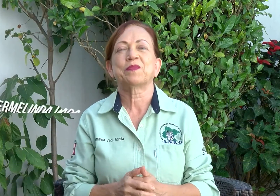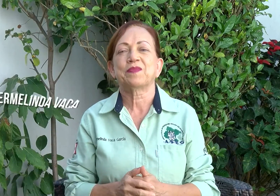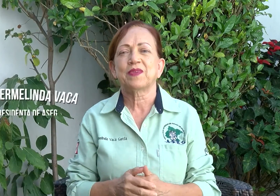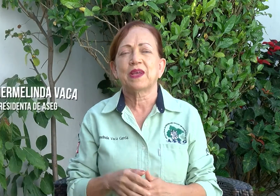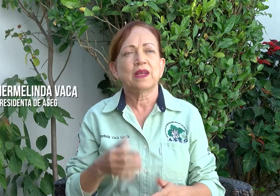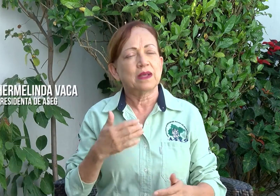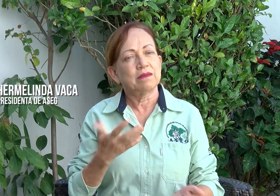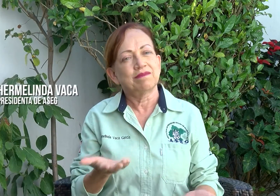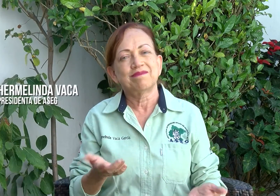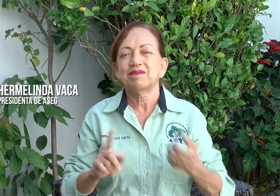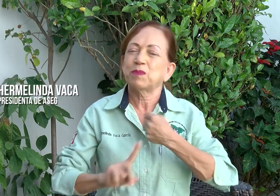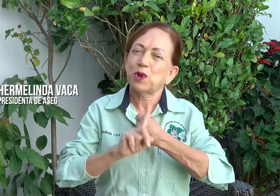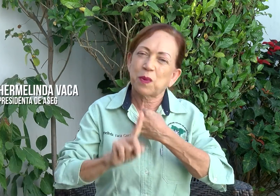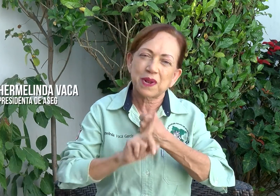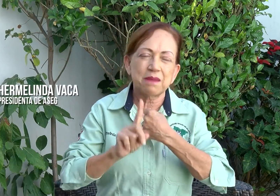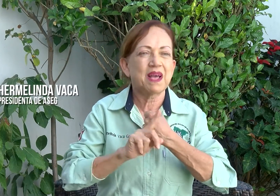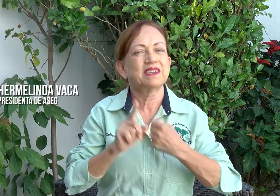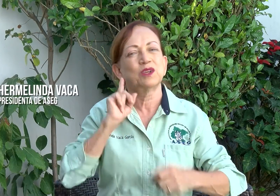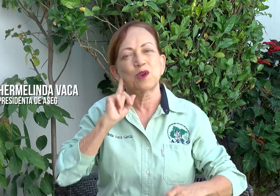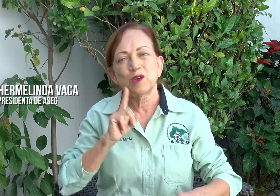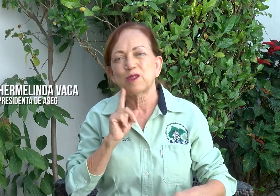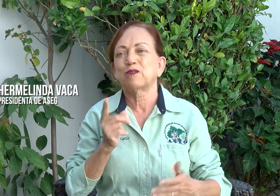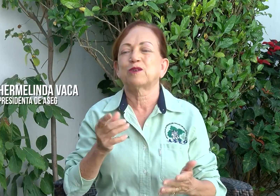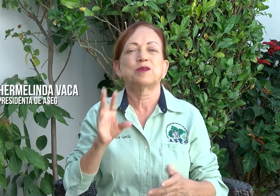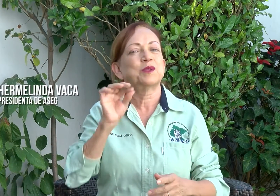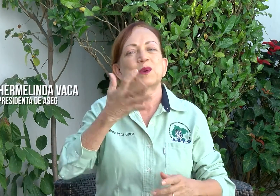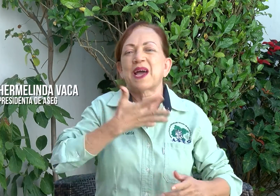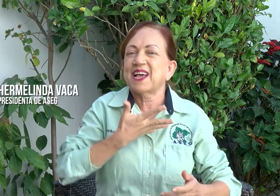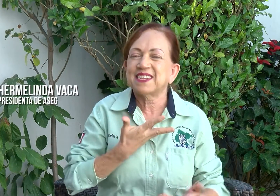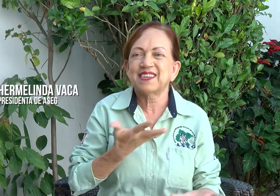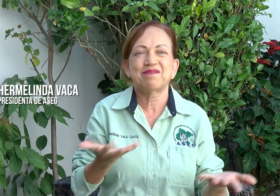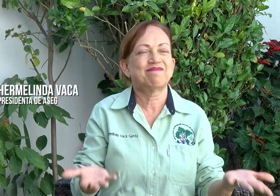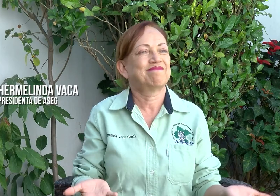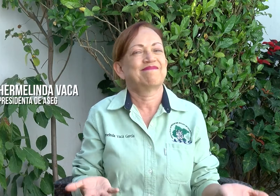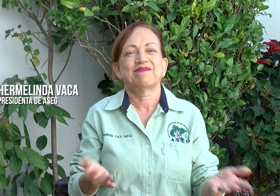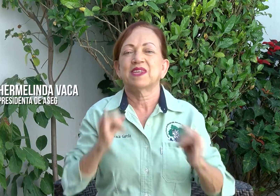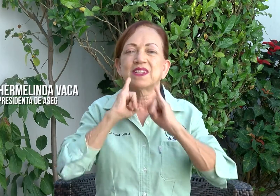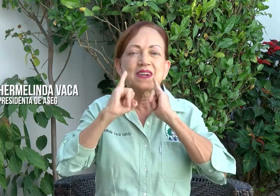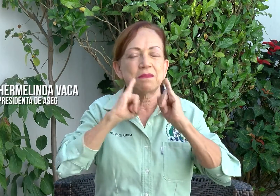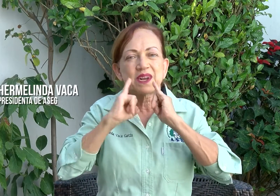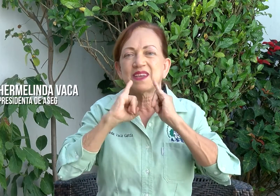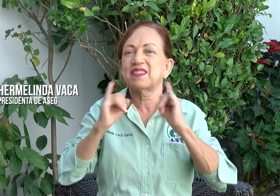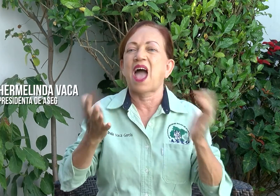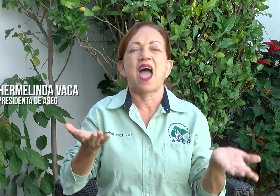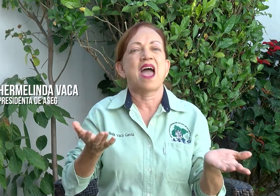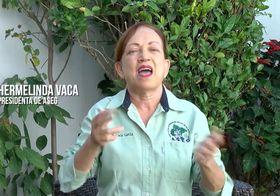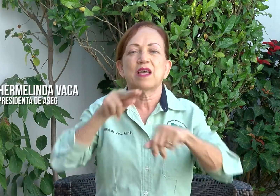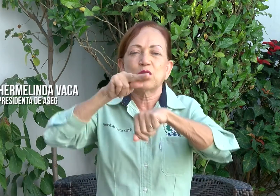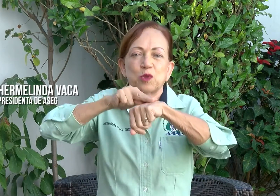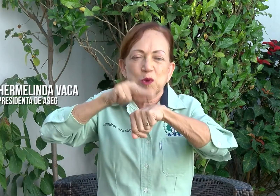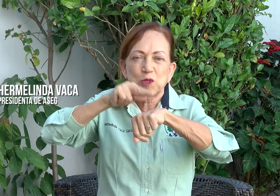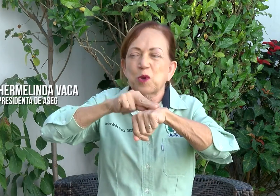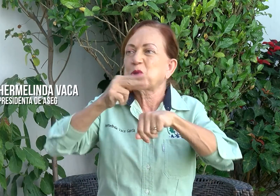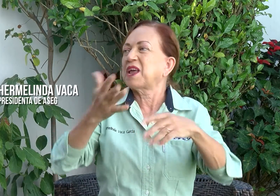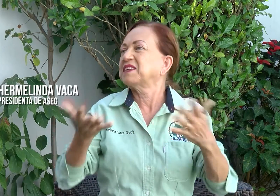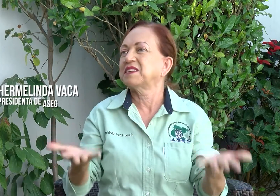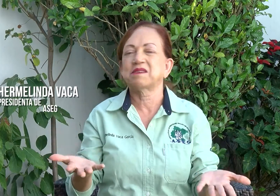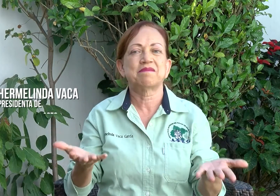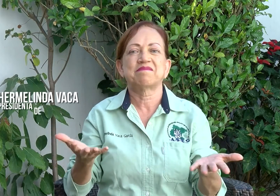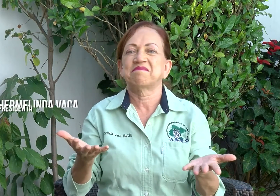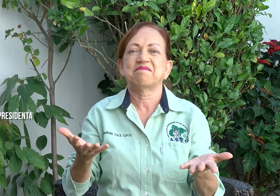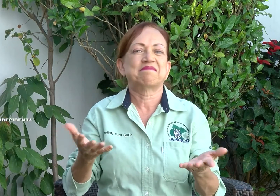Las necesidades de las personas sordas es falta de intérpretes